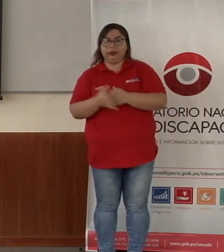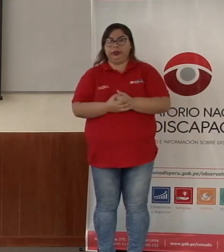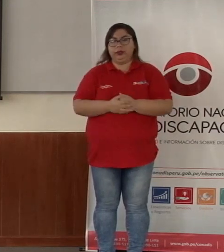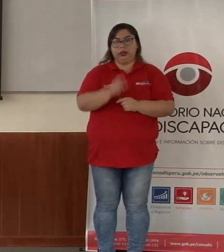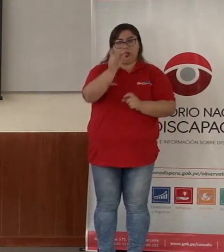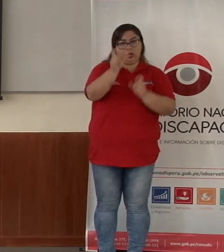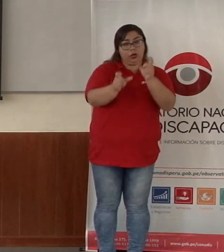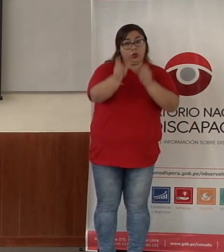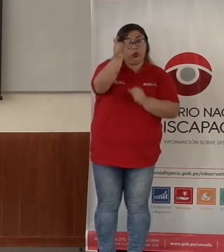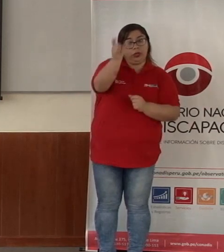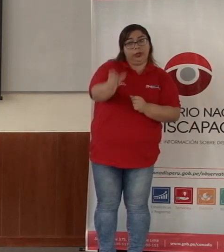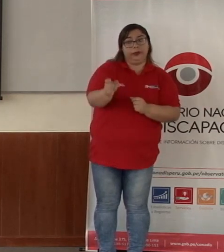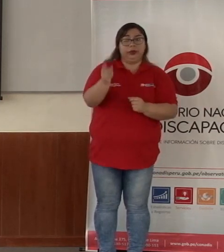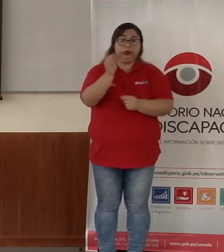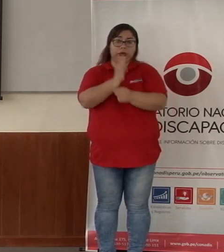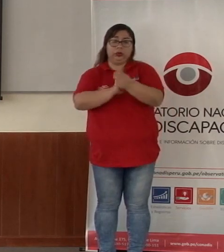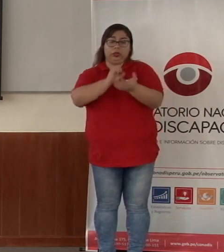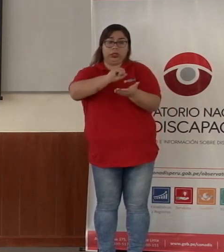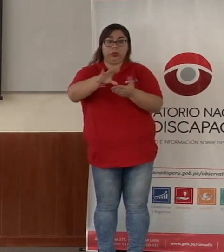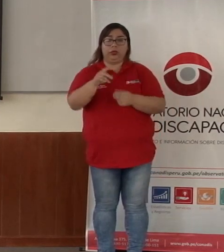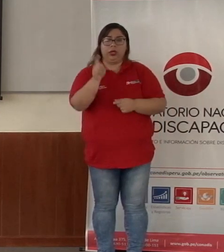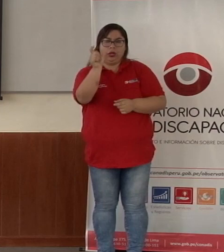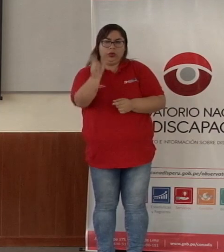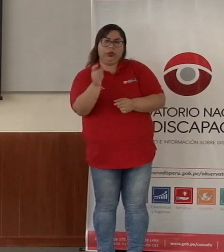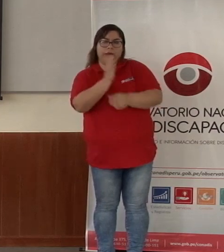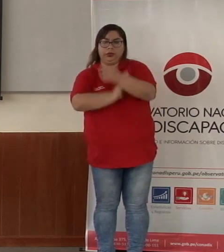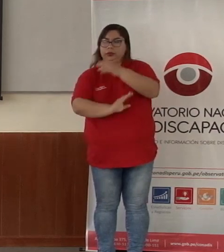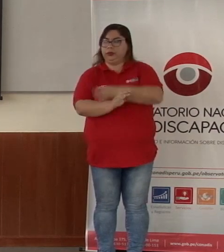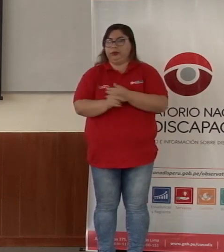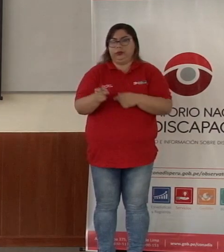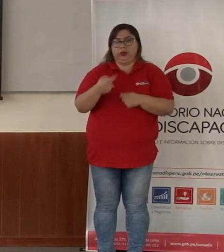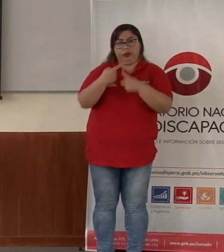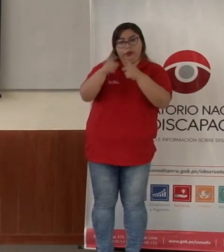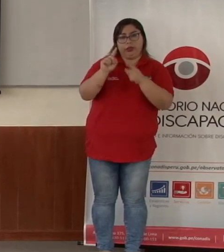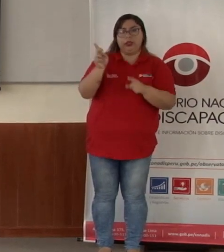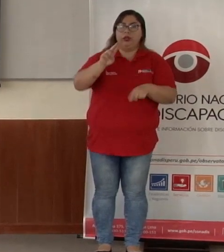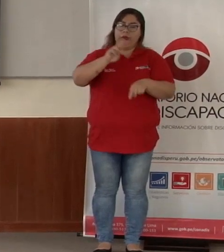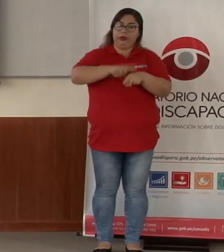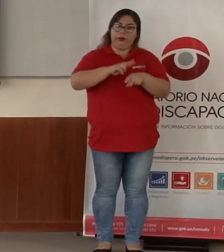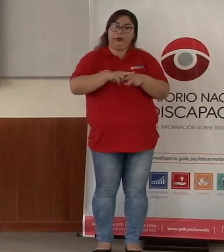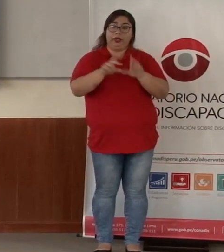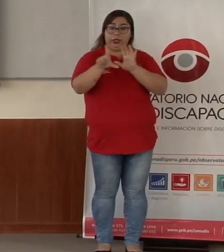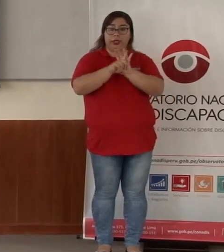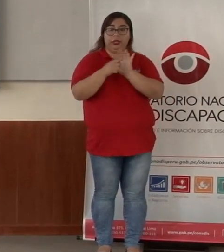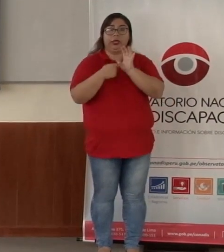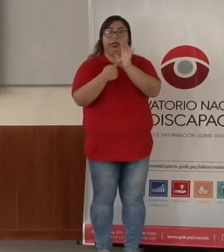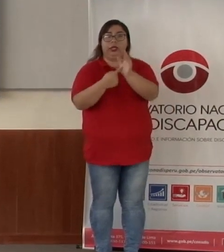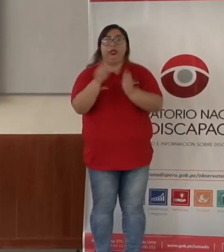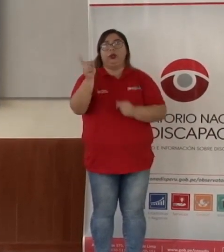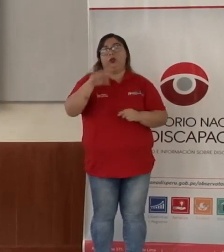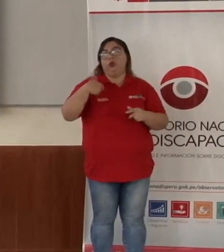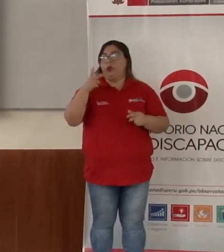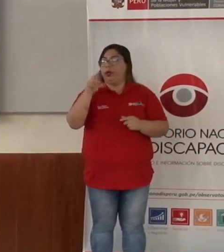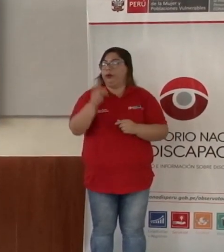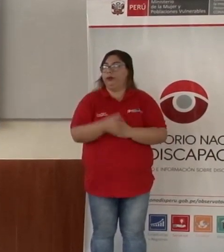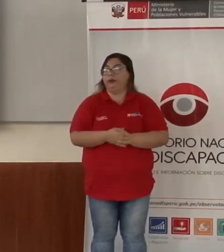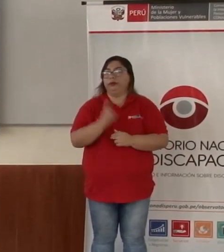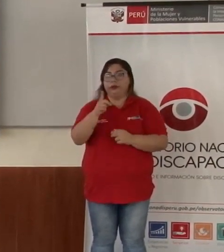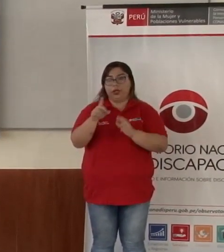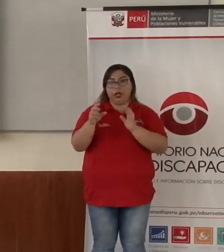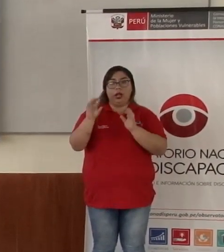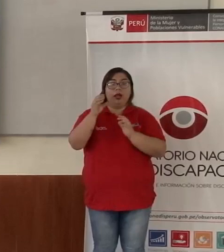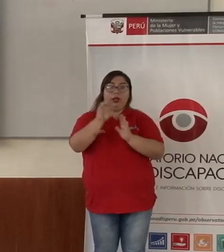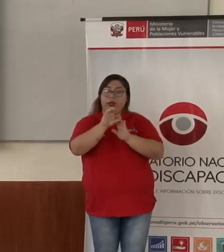persona natural y una persona con discapacidad? Absolutamente ninguna. Para la ley no la hay, para la Constitución